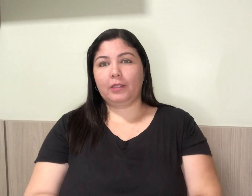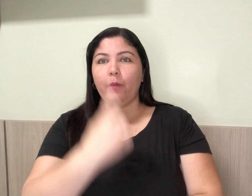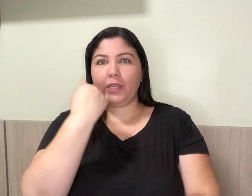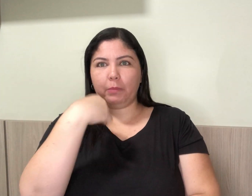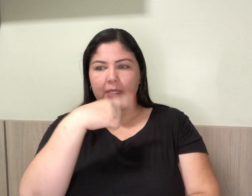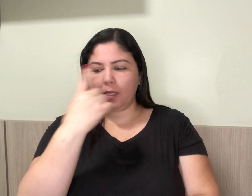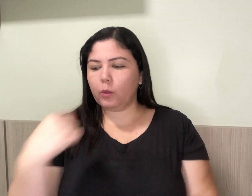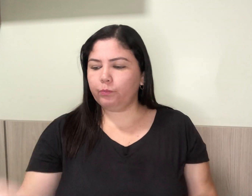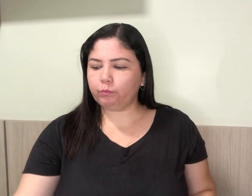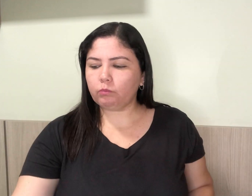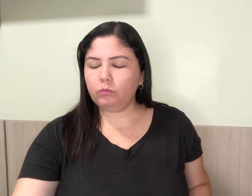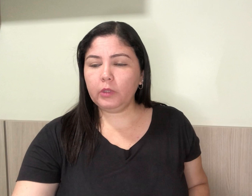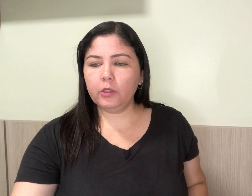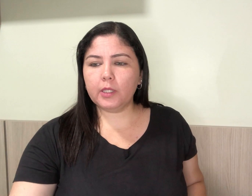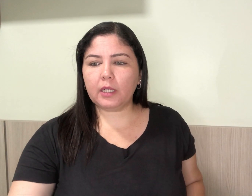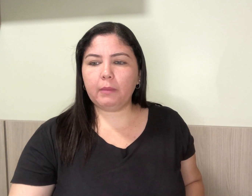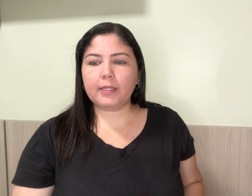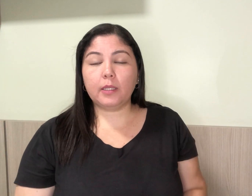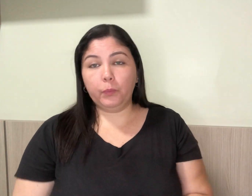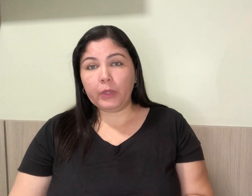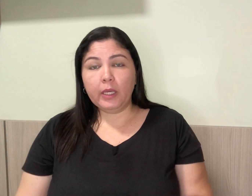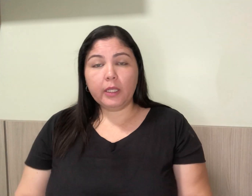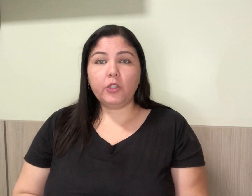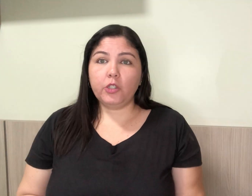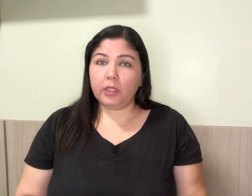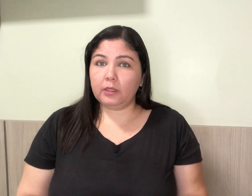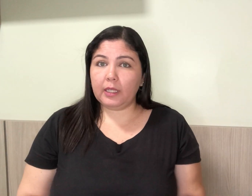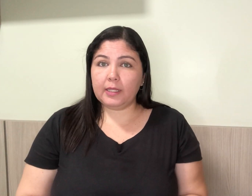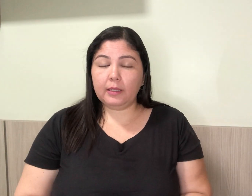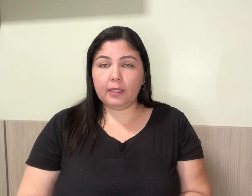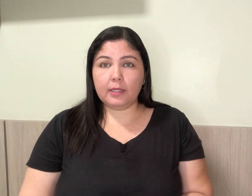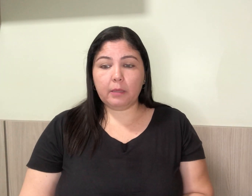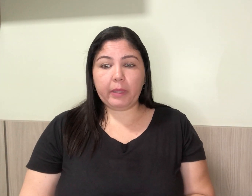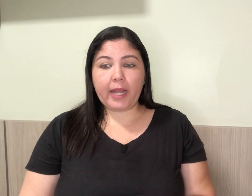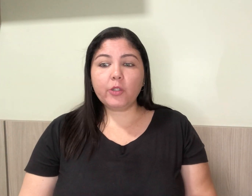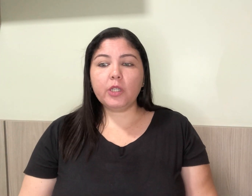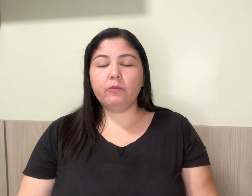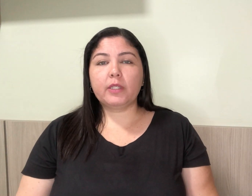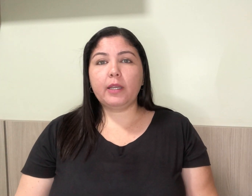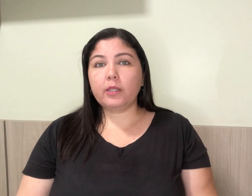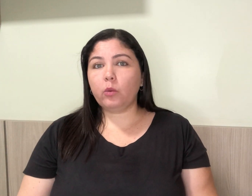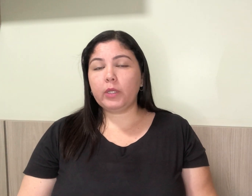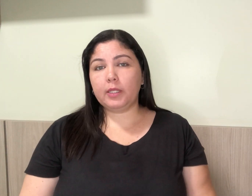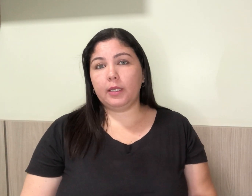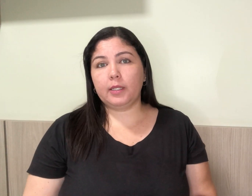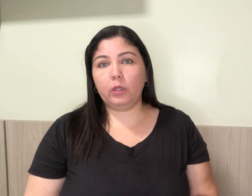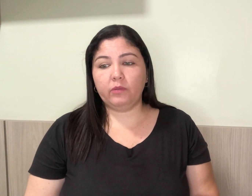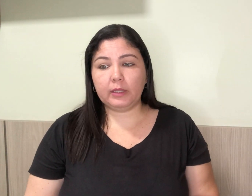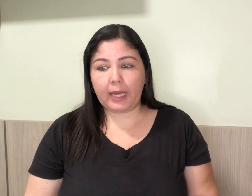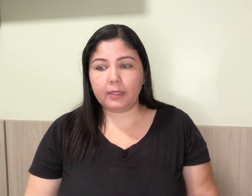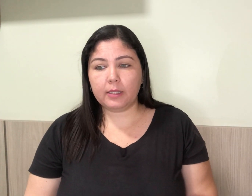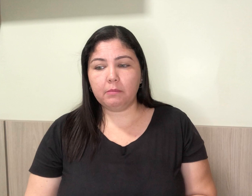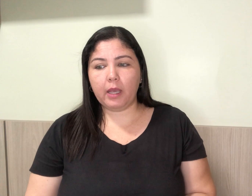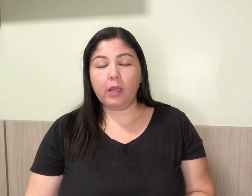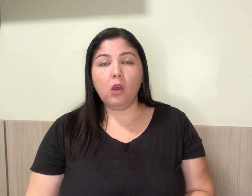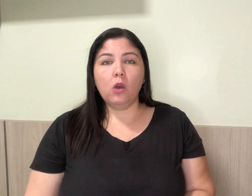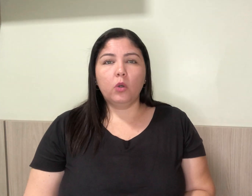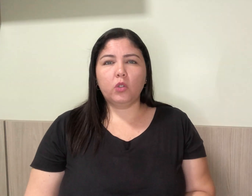Então, a expressão de exclamação. E a gente ainda tem as sentenças imperativas, né? Que as sobrancelhas são levantadas também, os